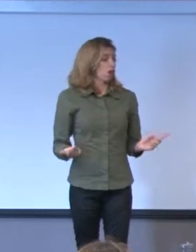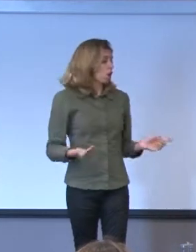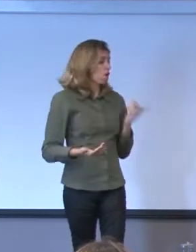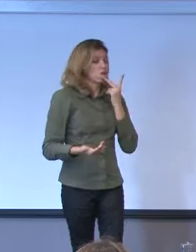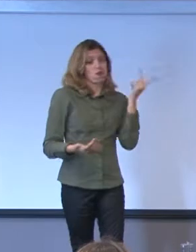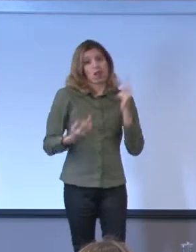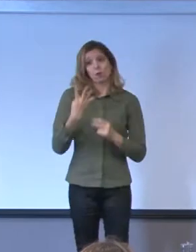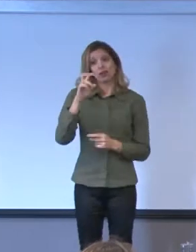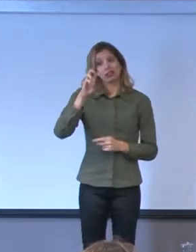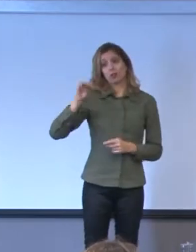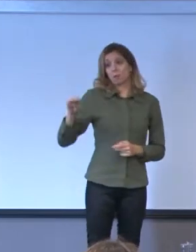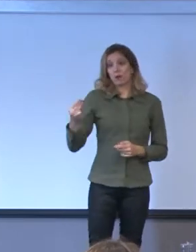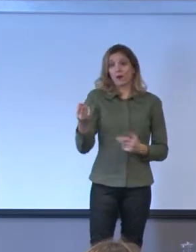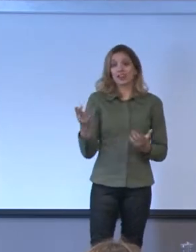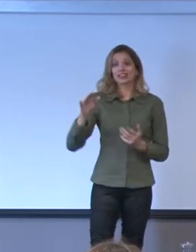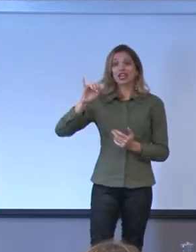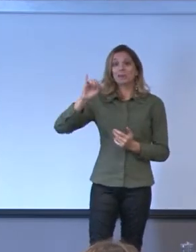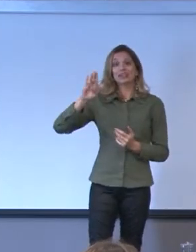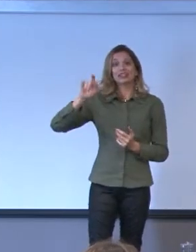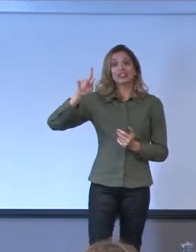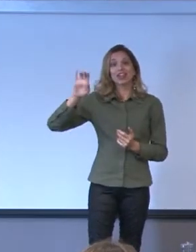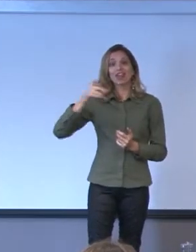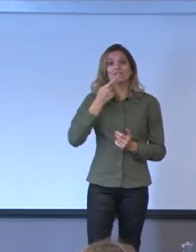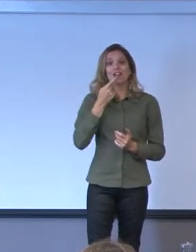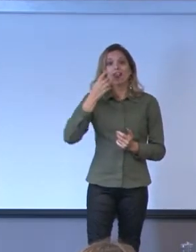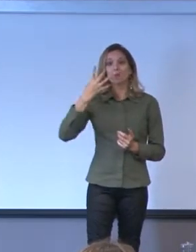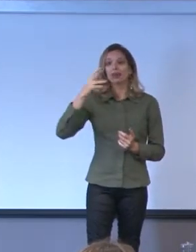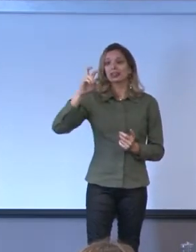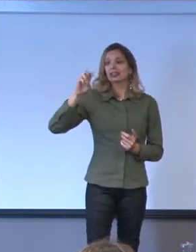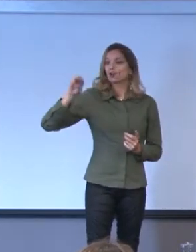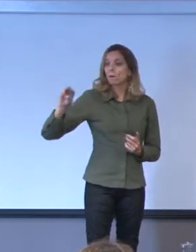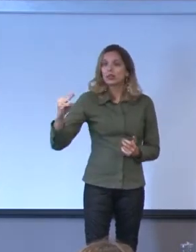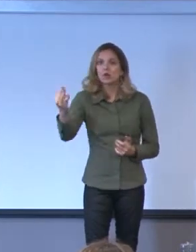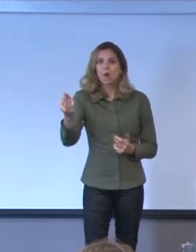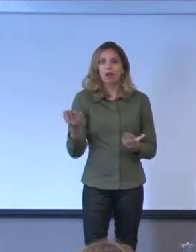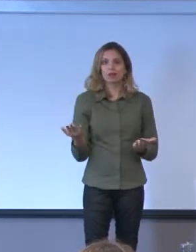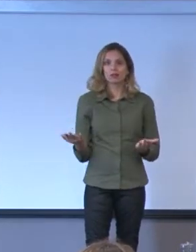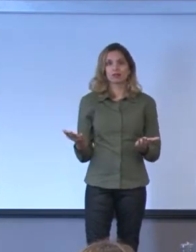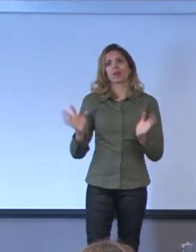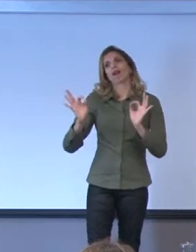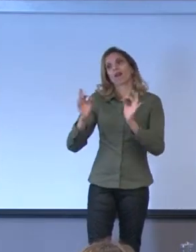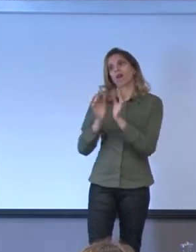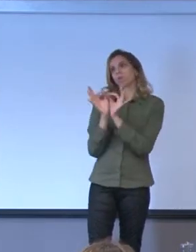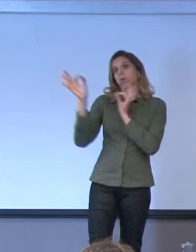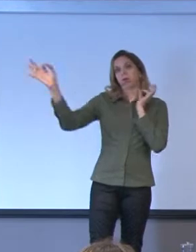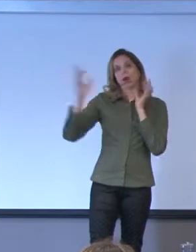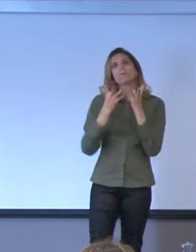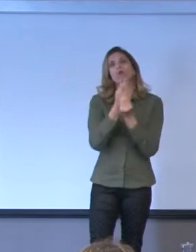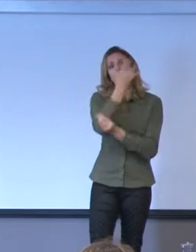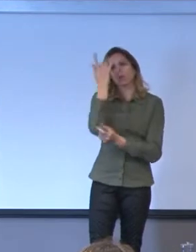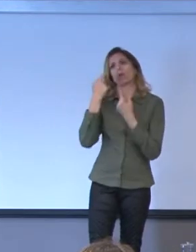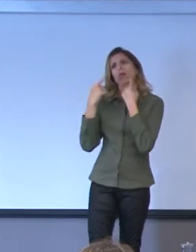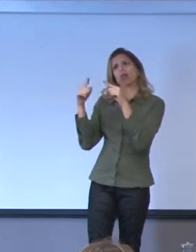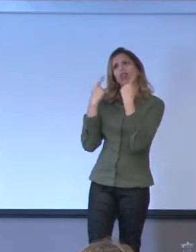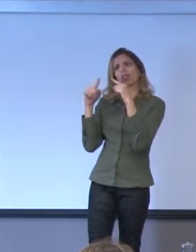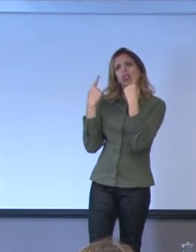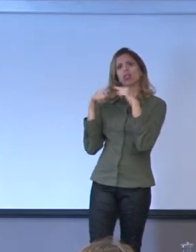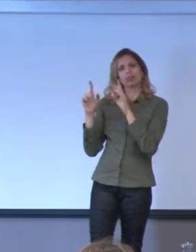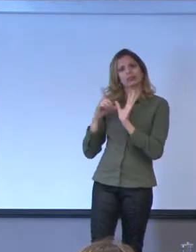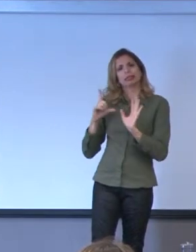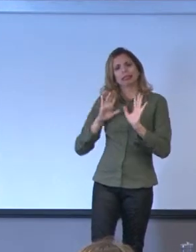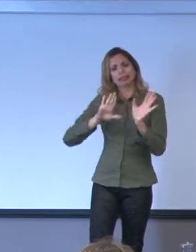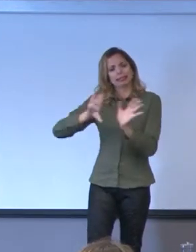milhões. O IBGE usou um método muito alargado, né, que foi criticado, está sendo revisto, agora tem uma